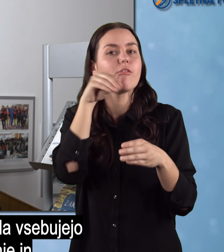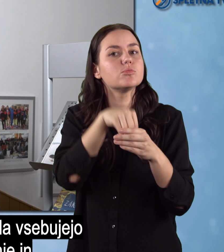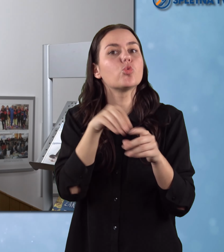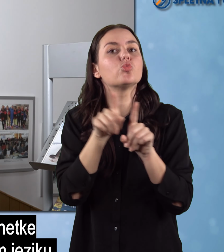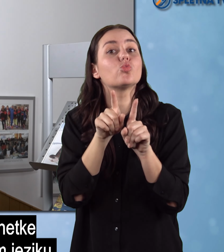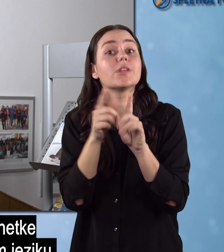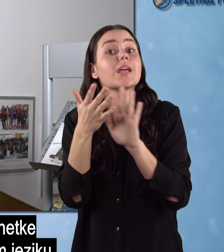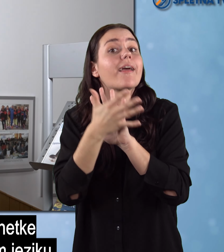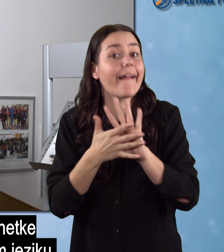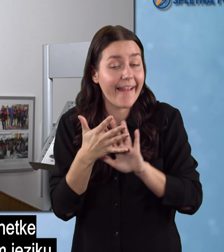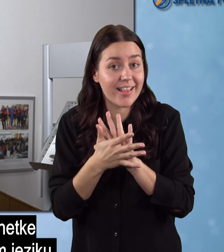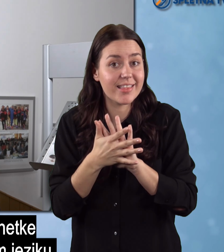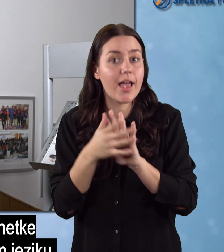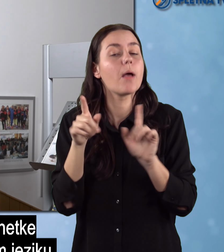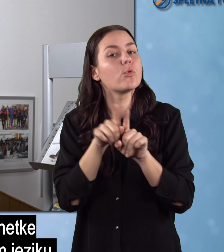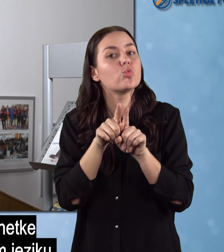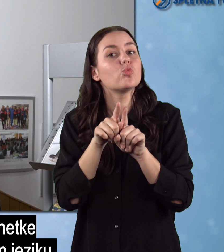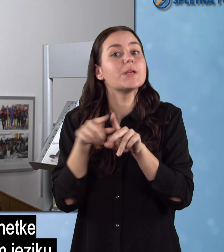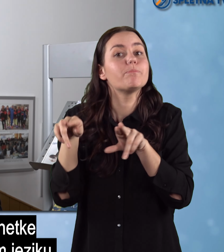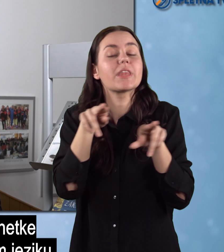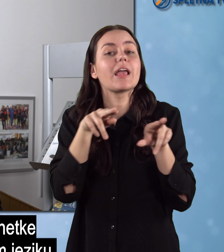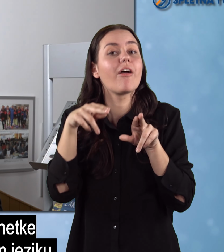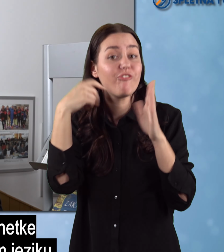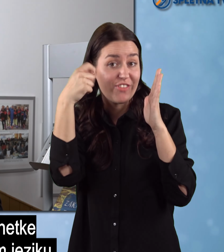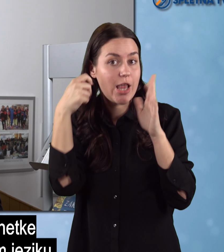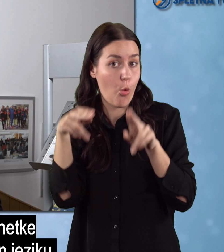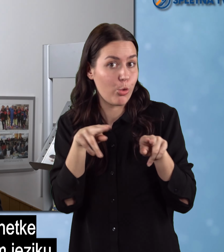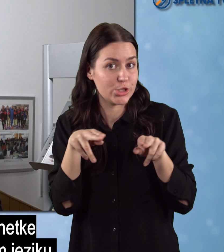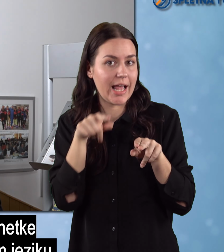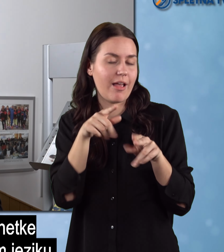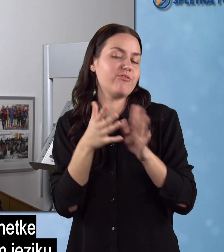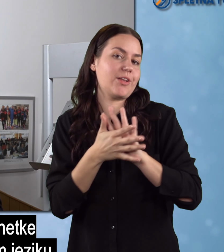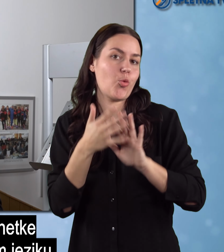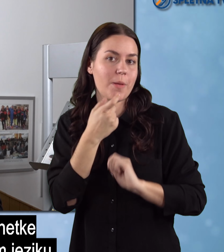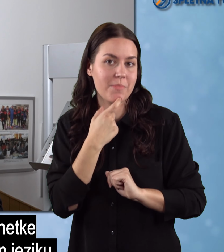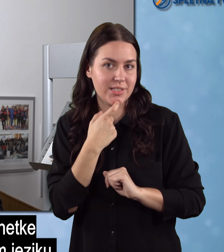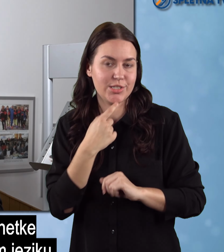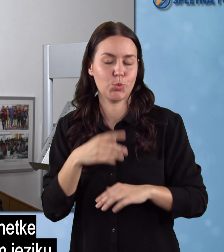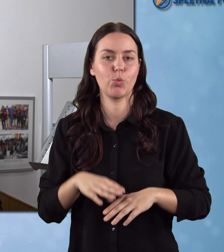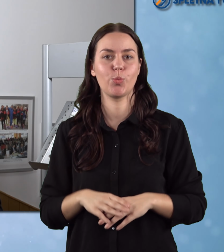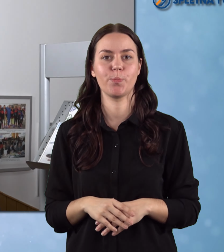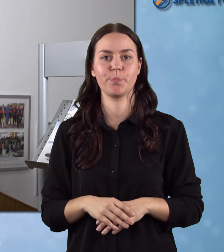kretnje in pa videoposnetke v znakovnem jeziku.